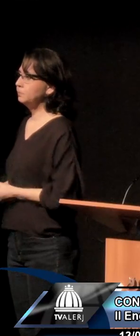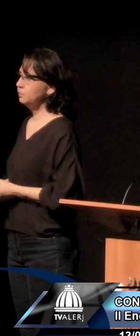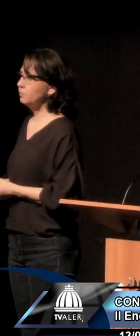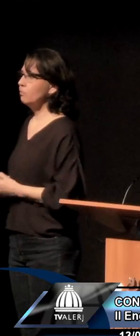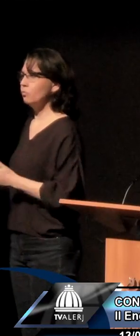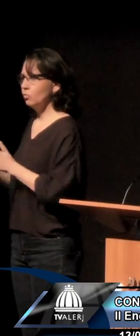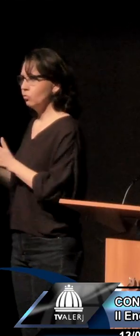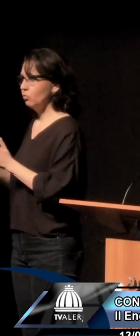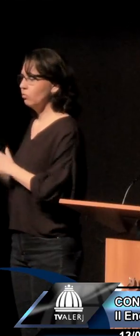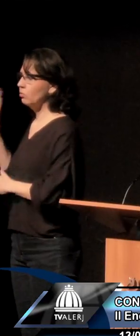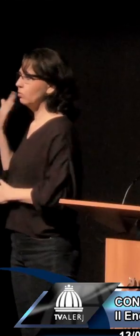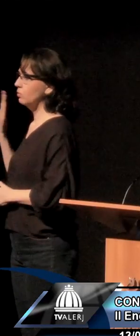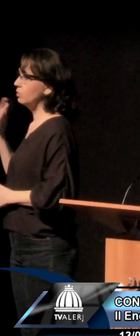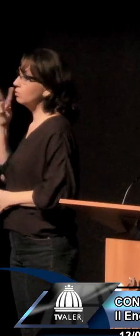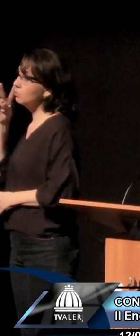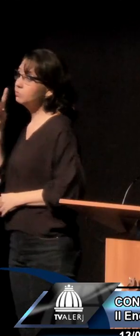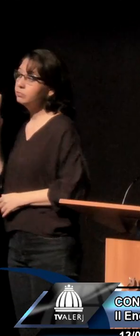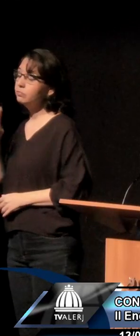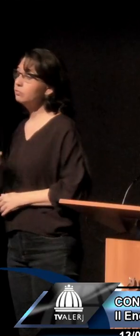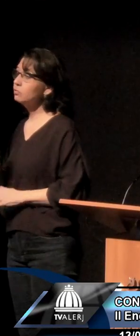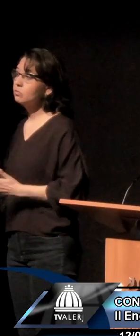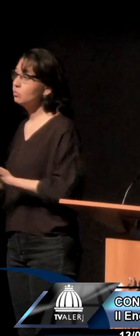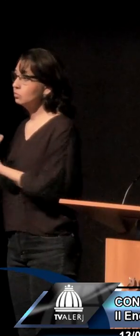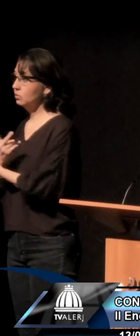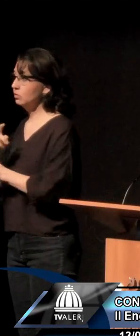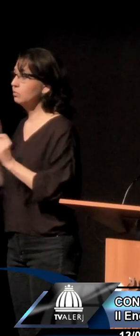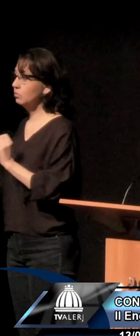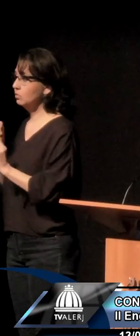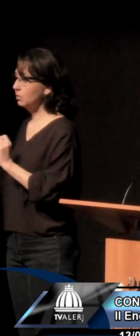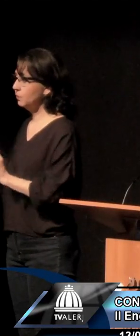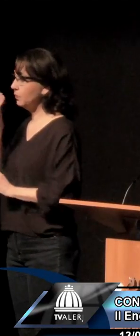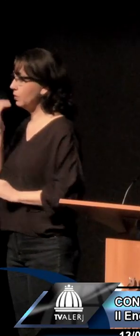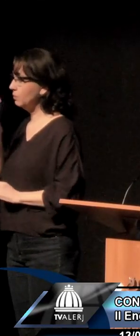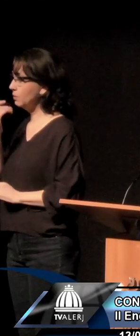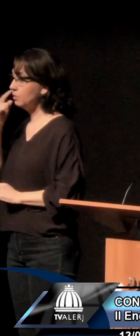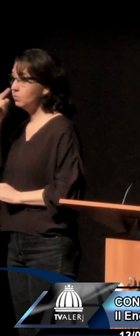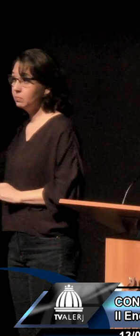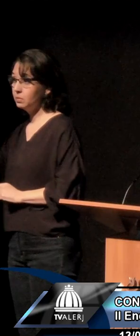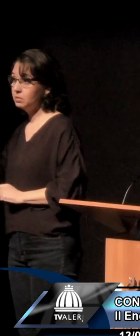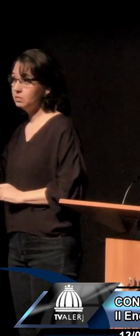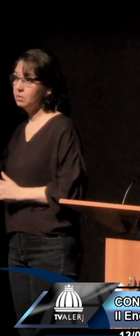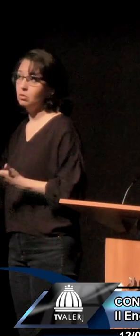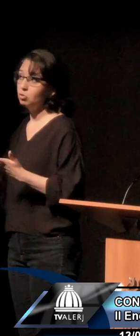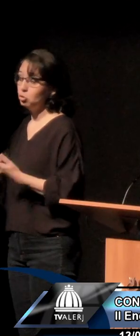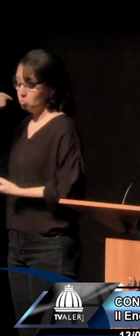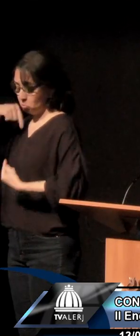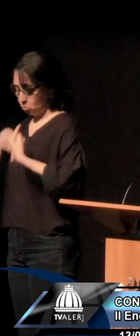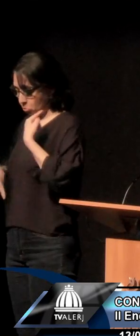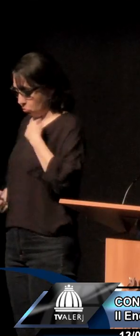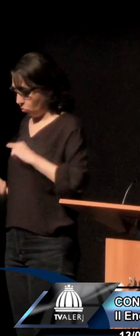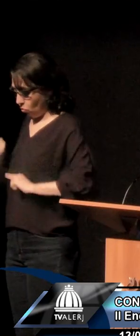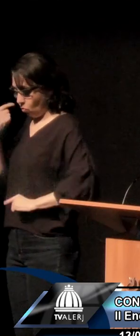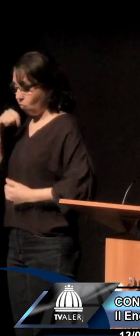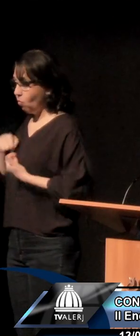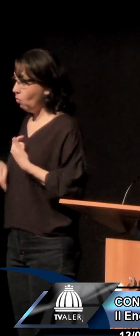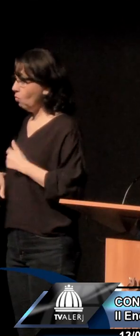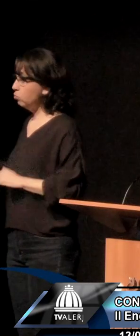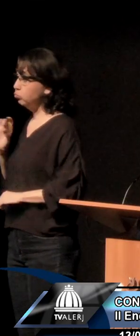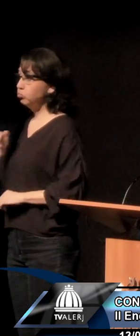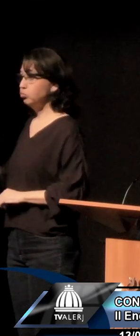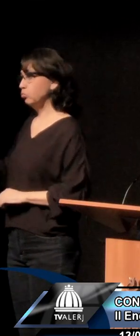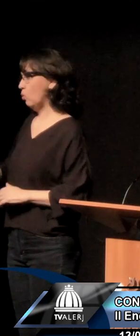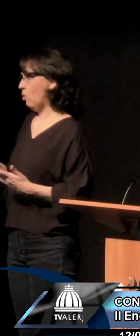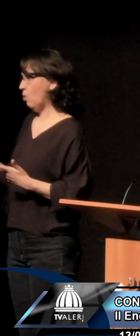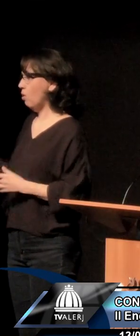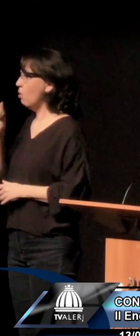vê isso acontecer é a gente olha para alimentação pensando só na parte biológica só no alimento como um